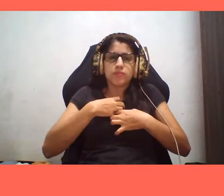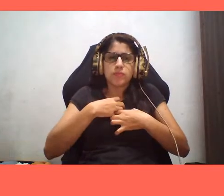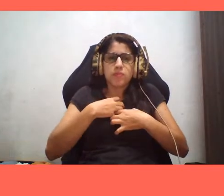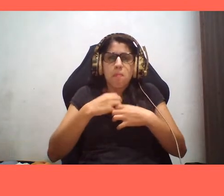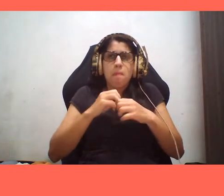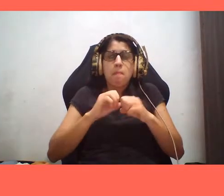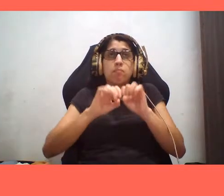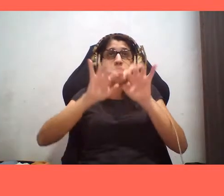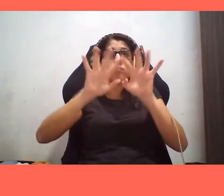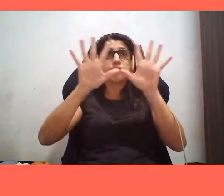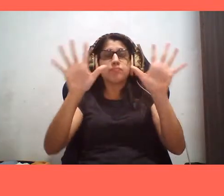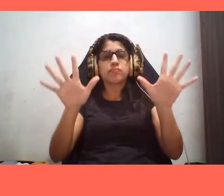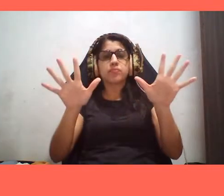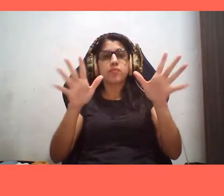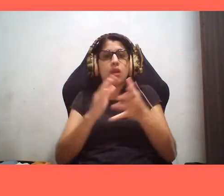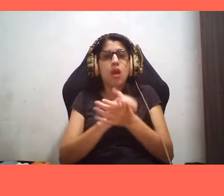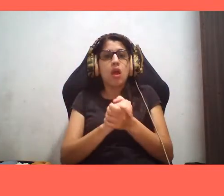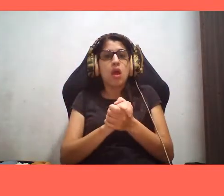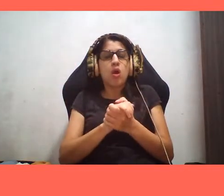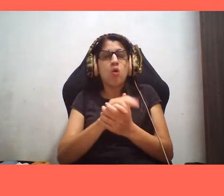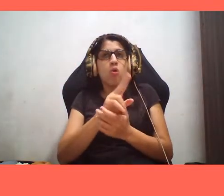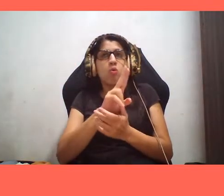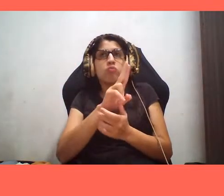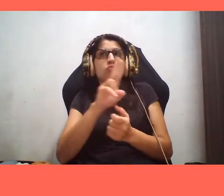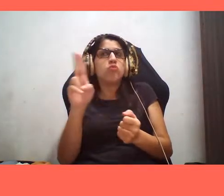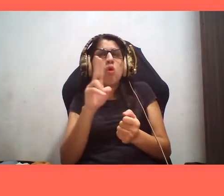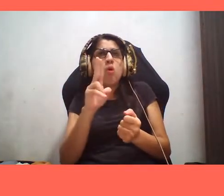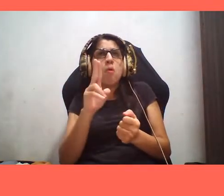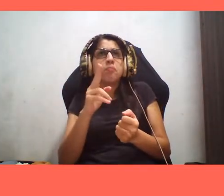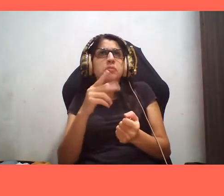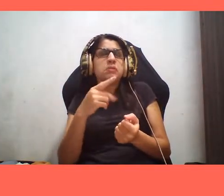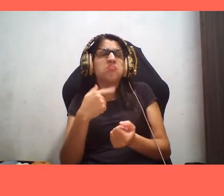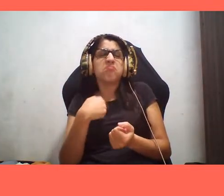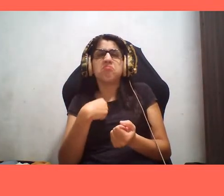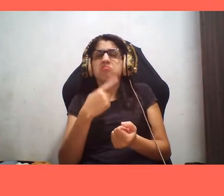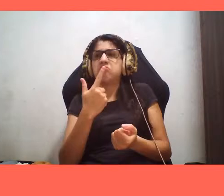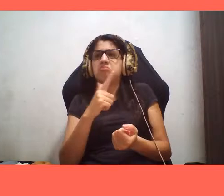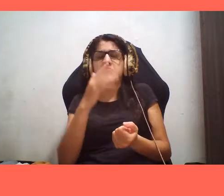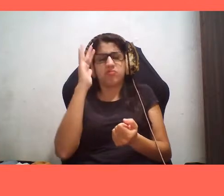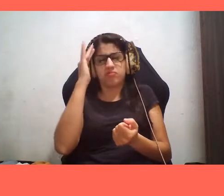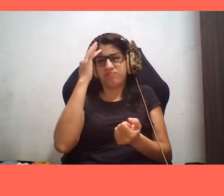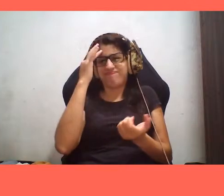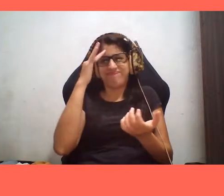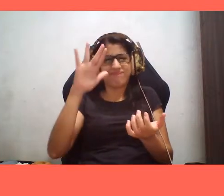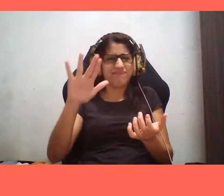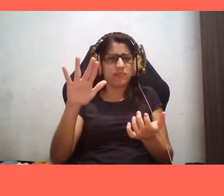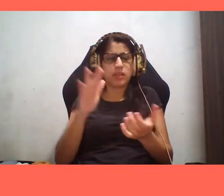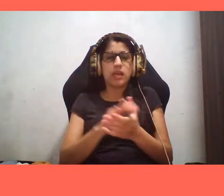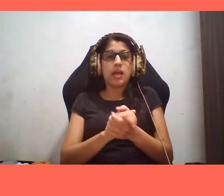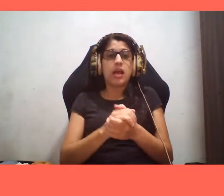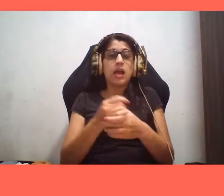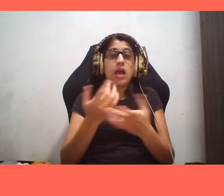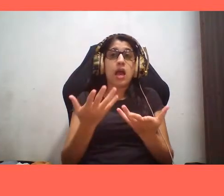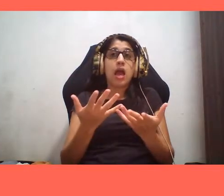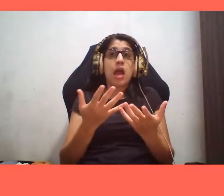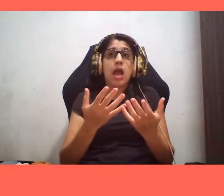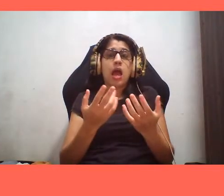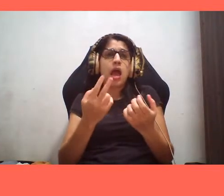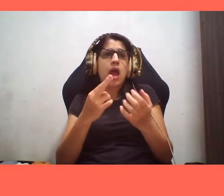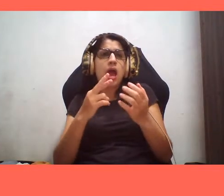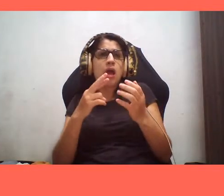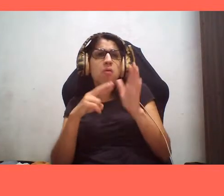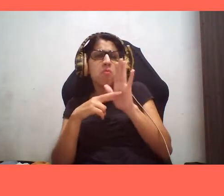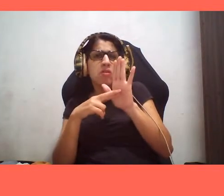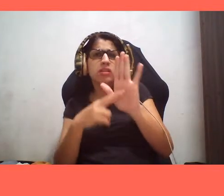cujo nome eu ainda não sei declinar. Reconhecer que, como seres humanos,